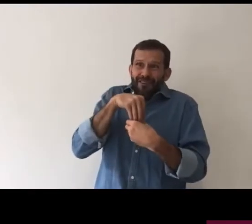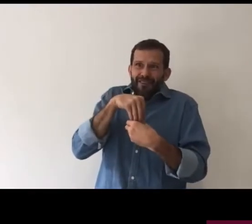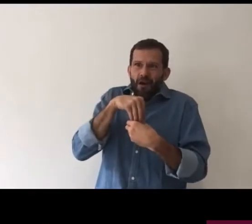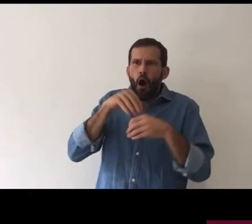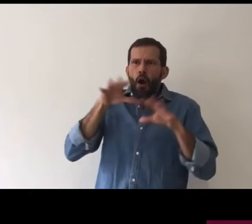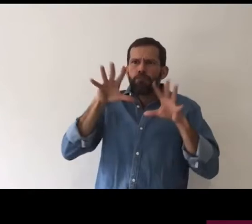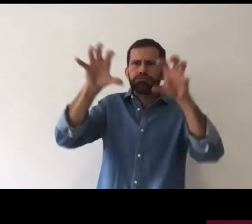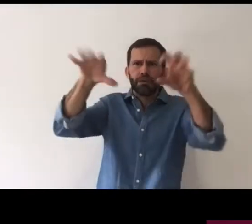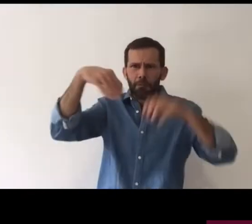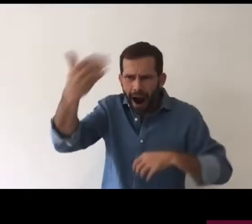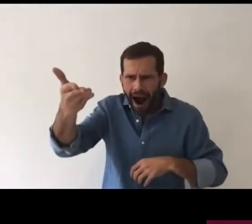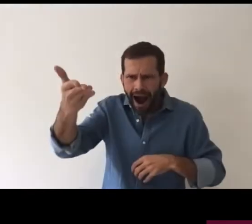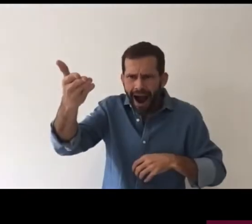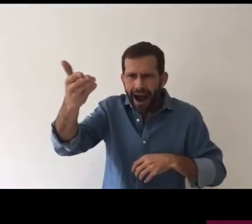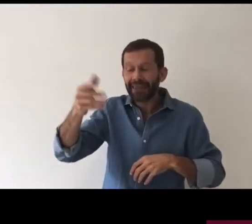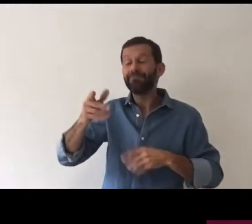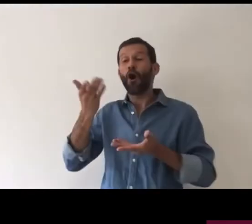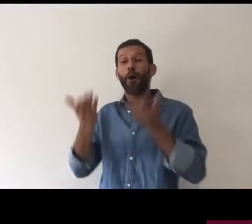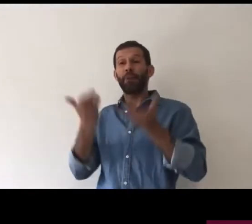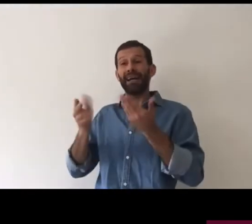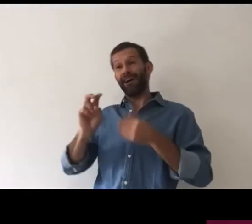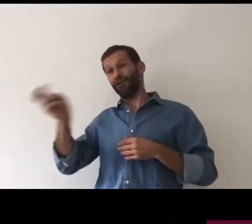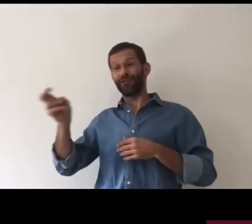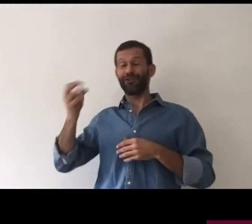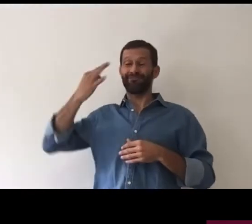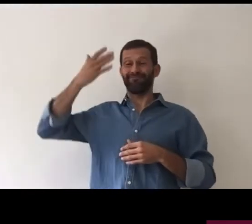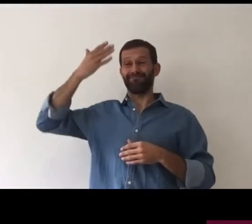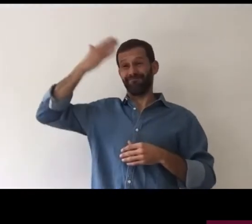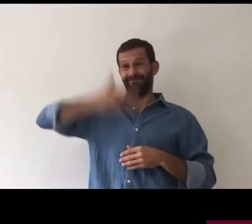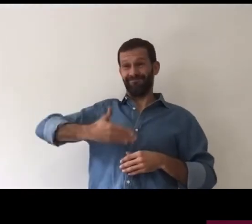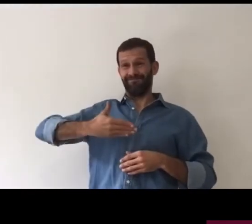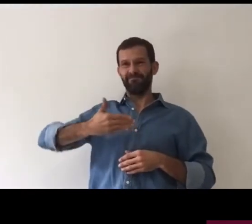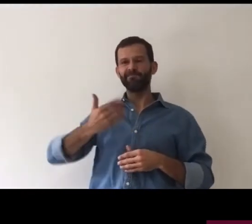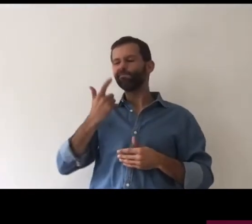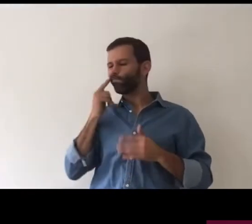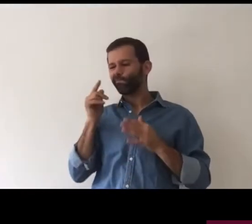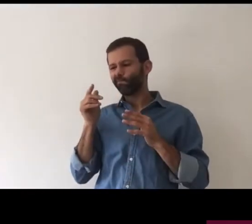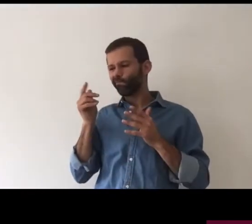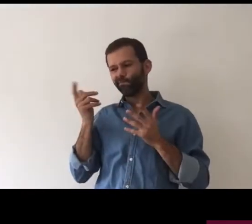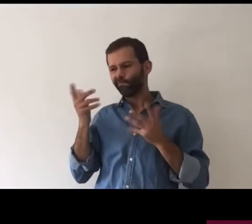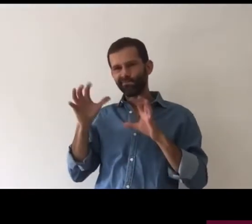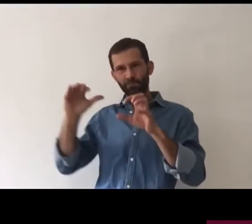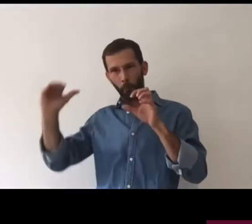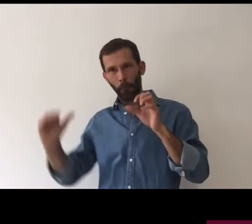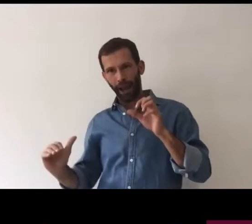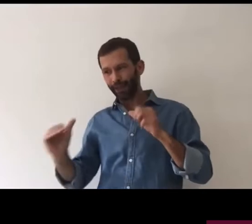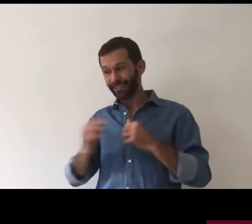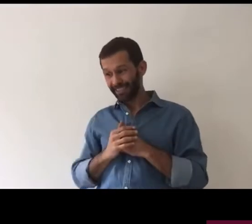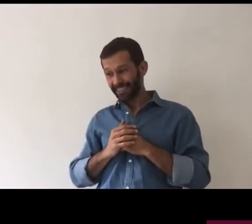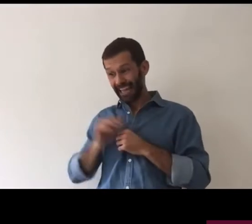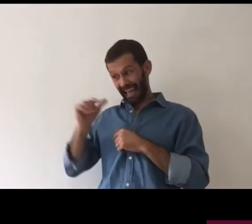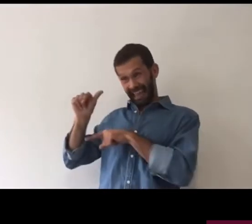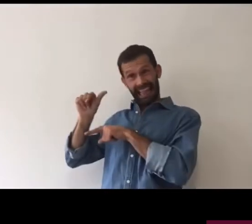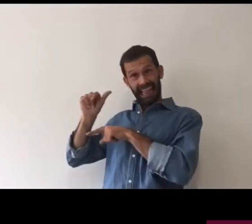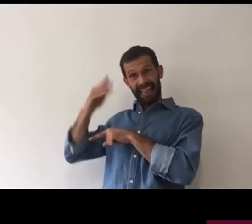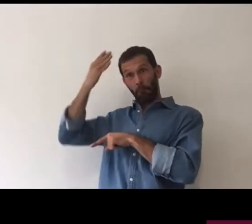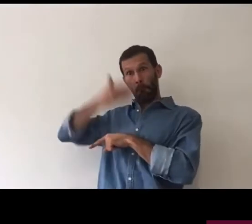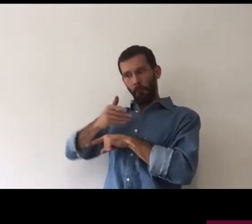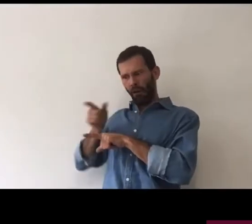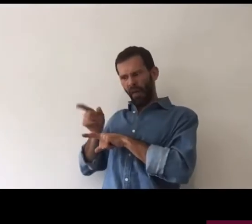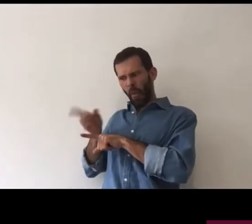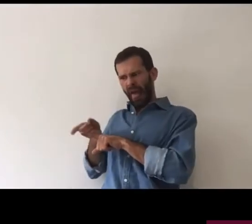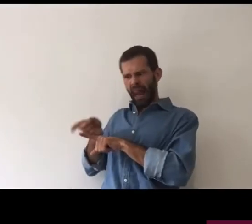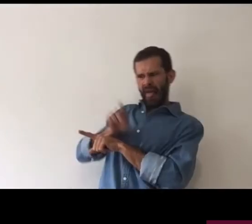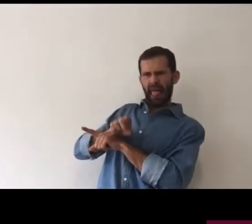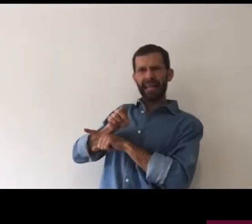palabras abstractas con un gesto icónico. Si hacemos una comparativa con aquellos elementos